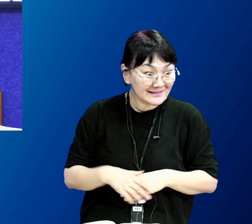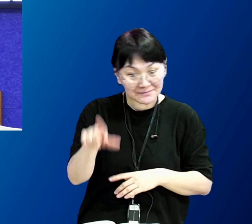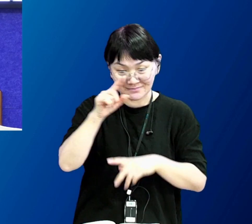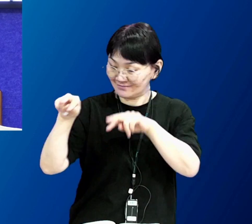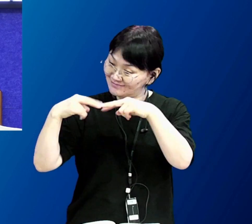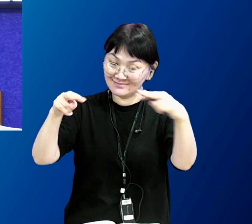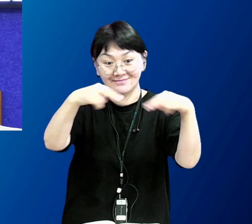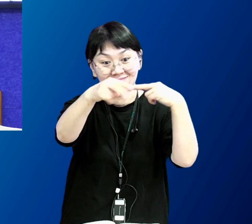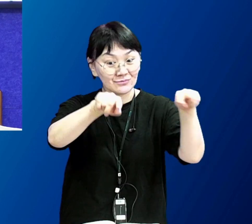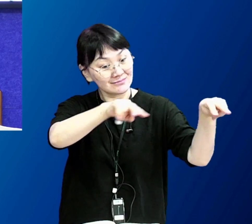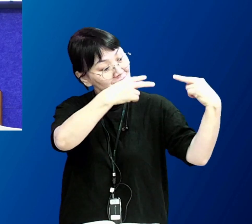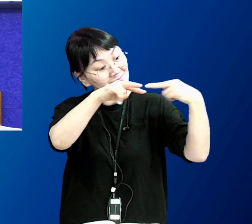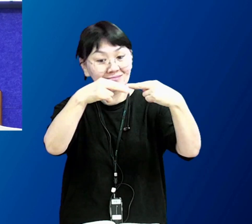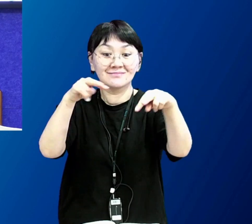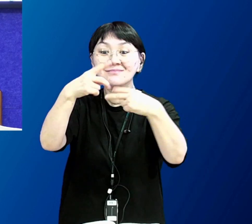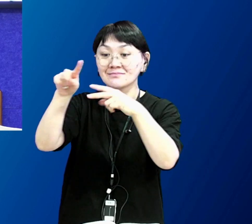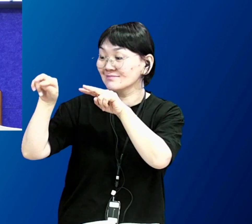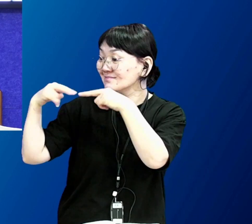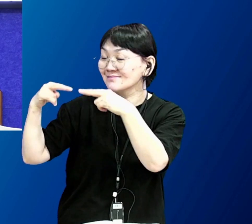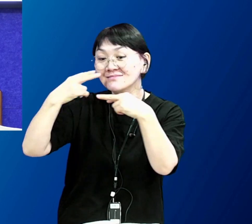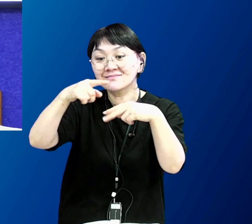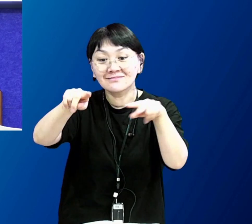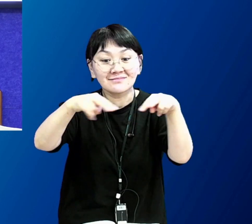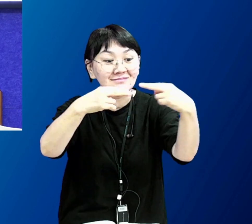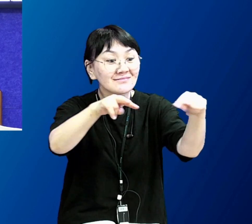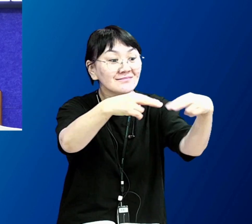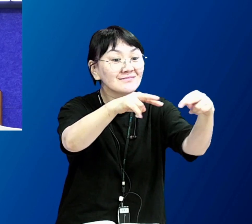хардаа. За нэг хараад орхироо.